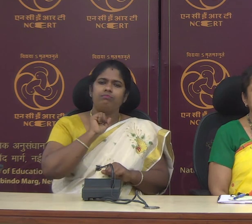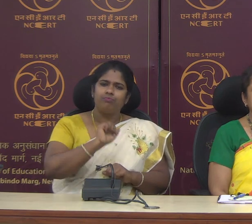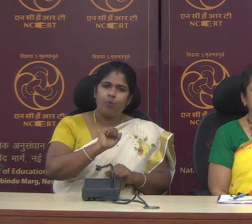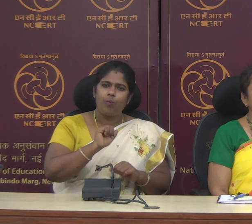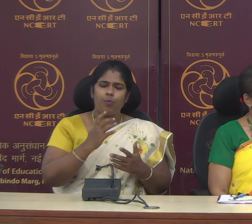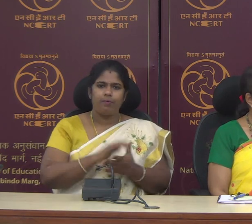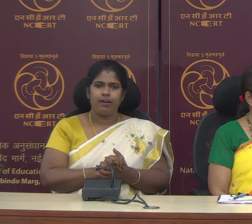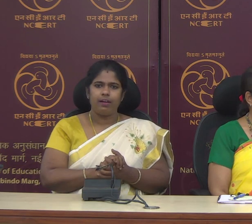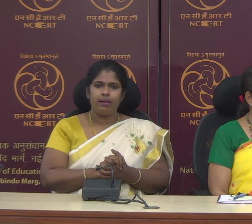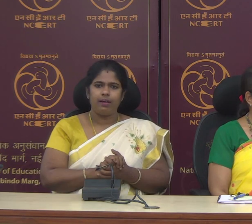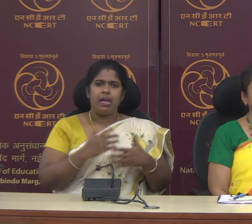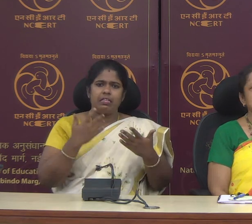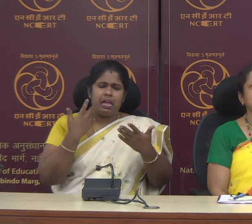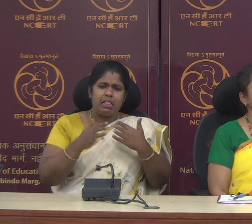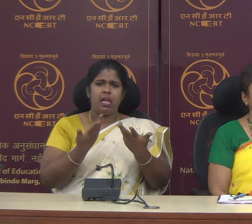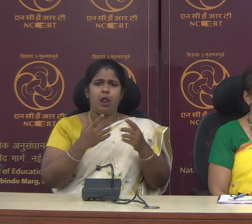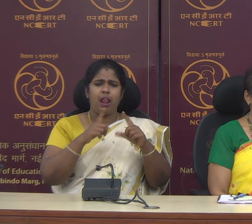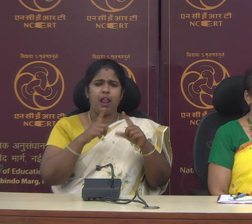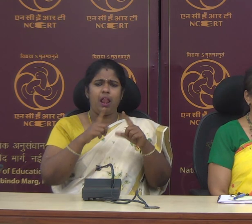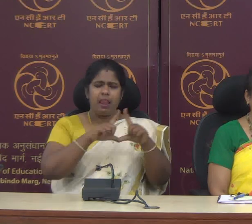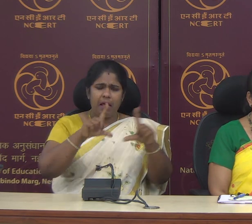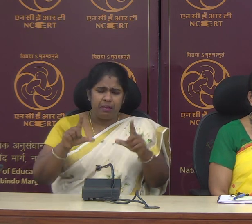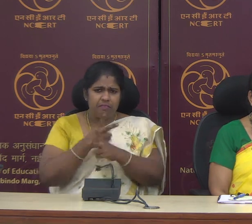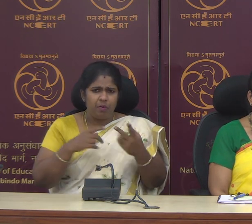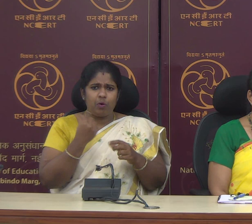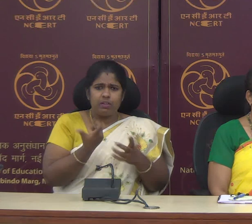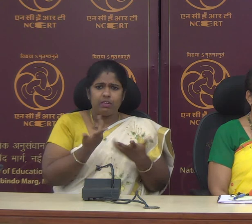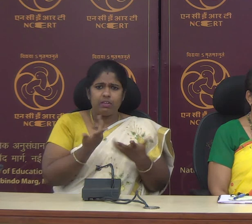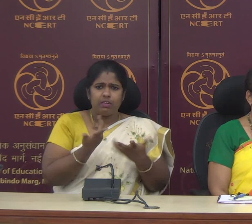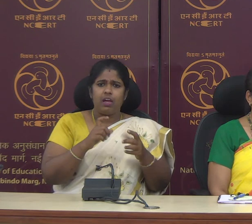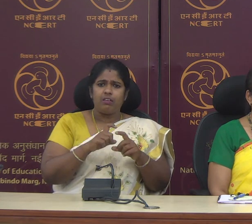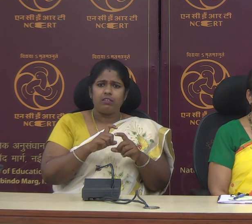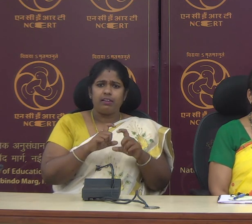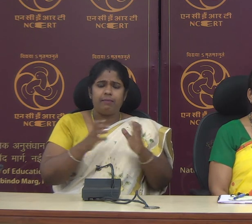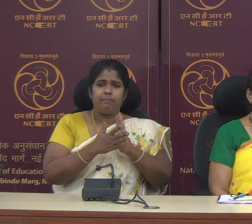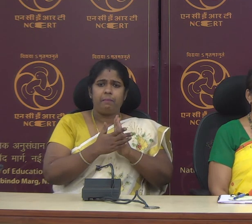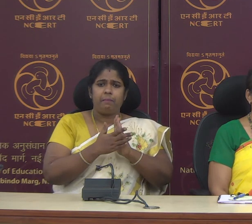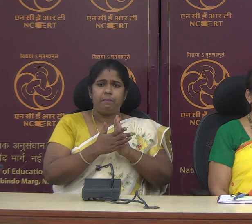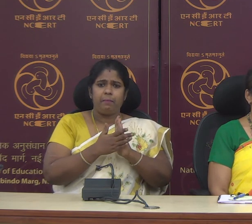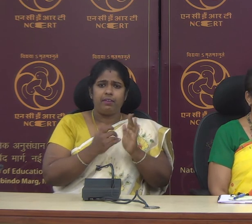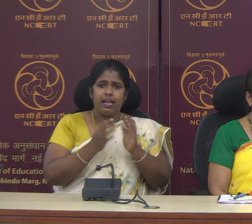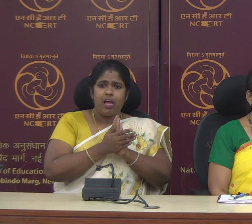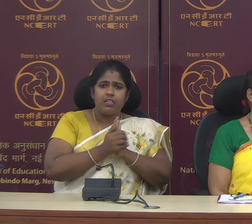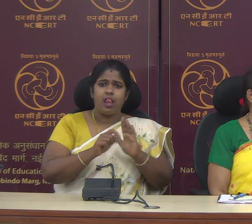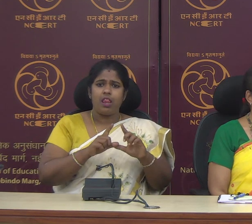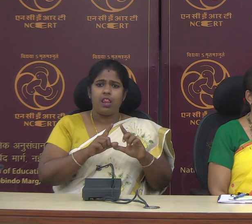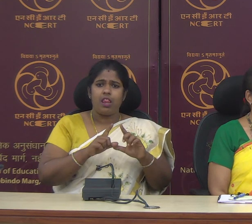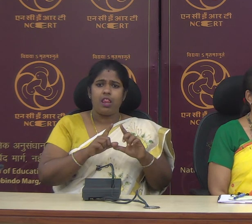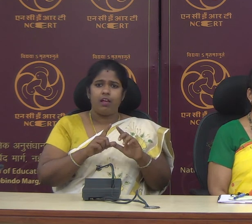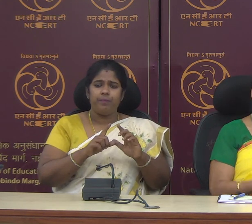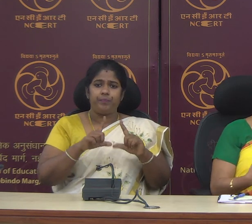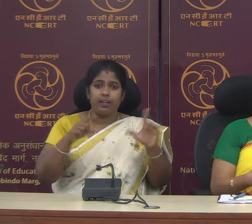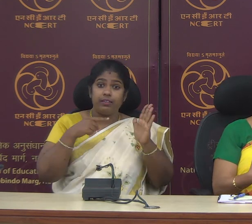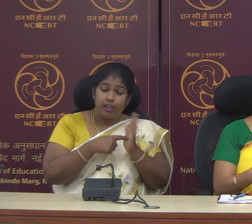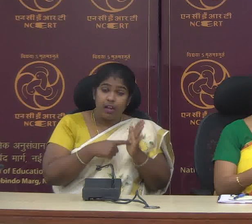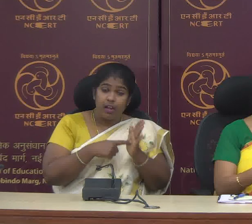भाषा को उपयोग करेंगे उतना आप उसमें दक्ष और पारंगत होते हैं, और ये भाषा के लिए भी बहुत लाभदायक है